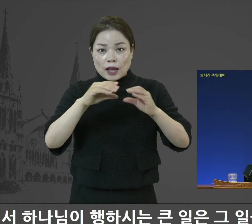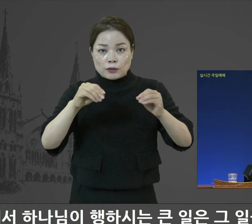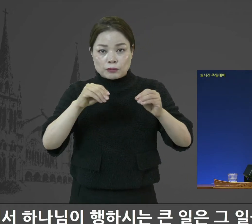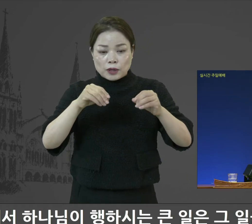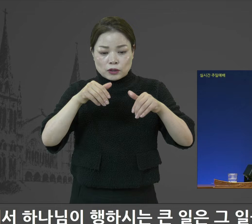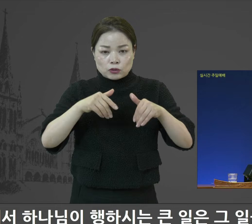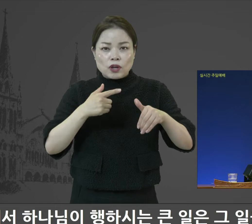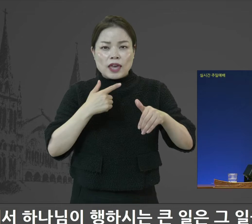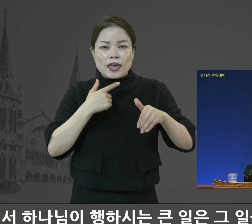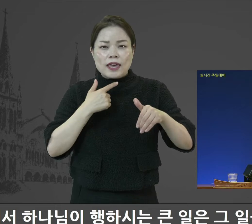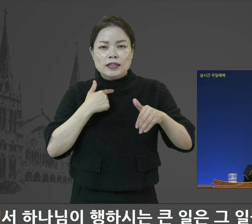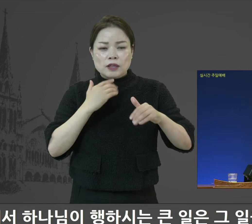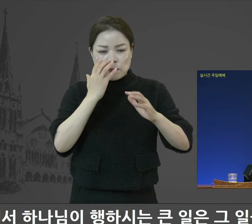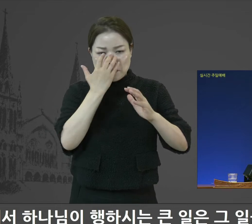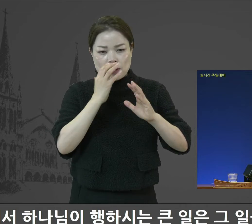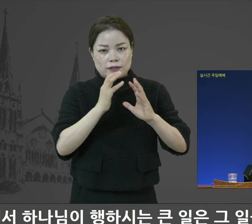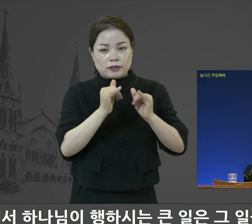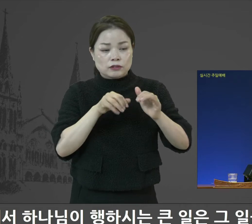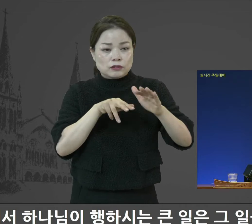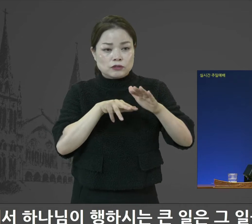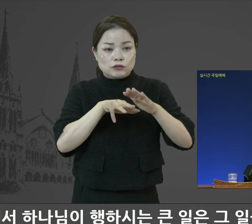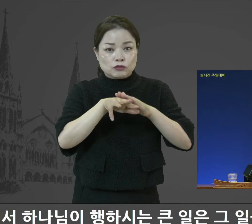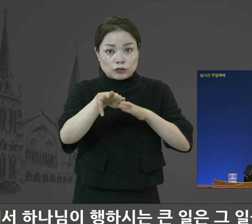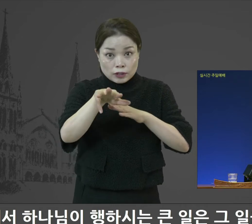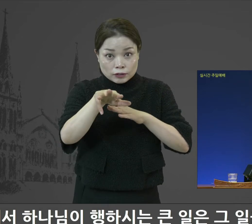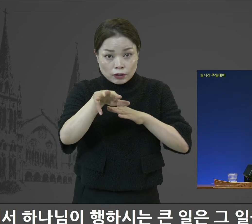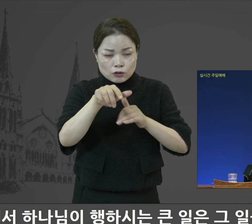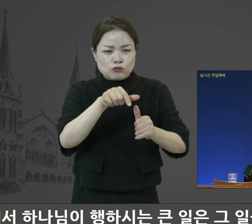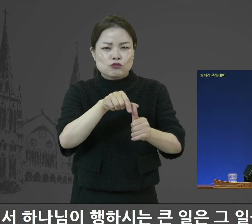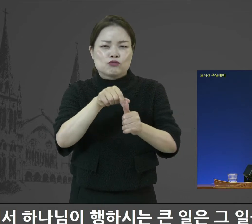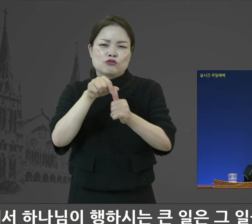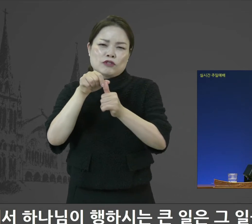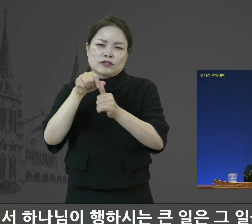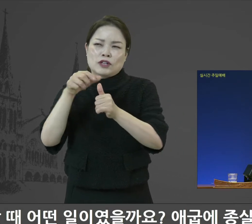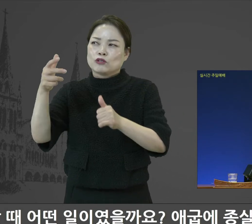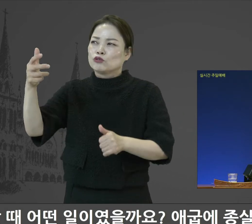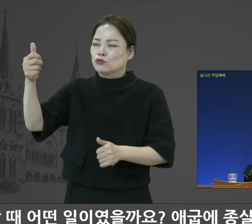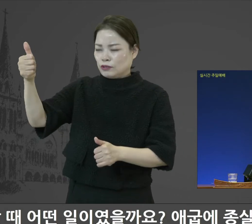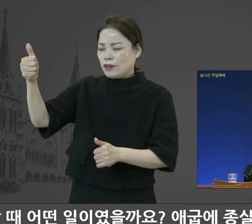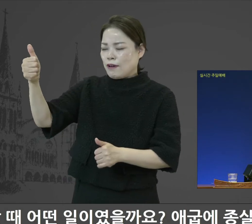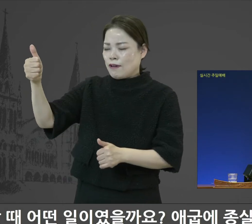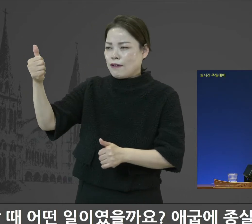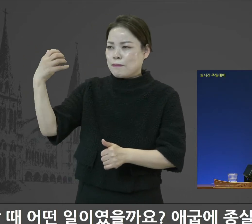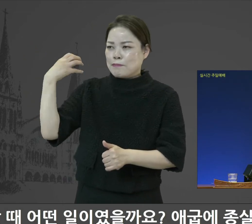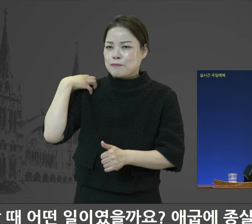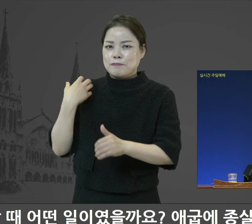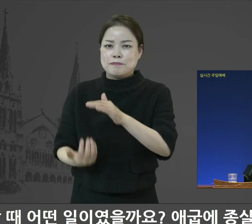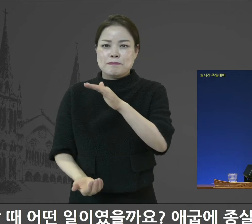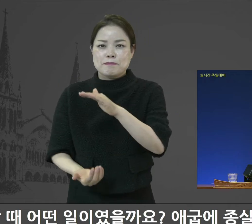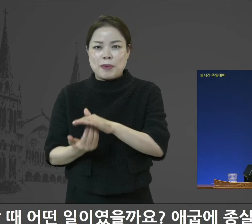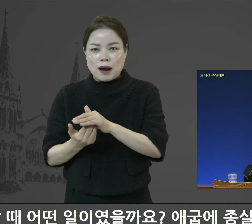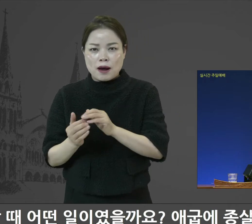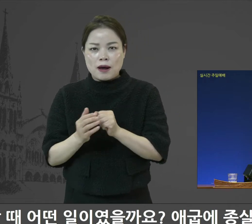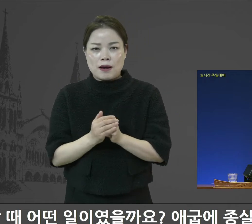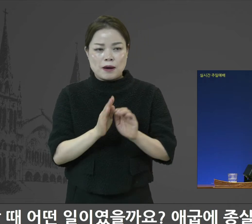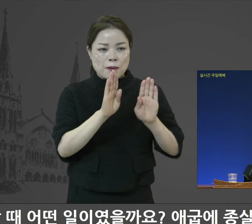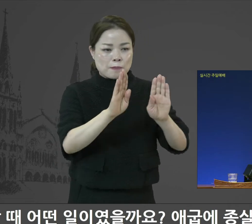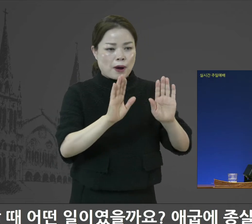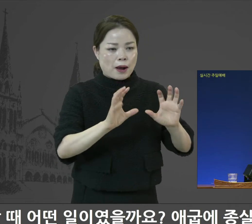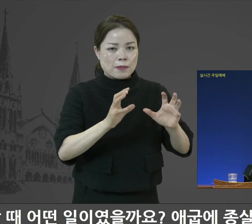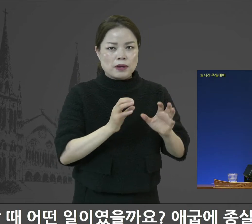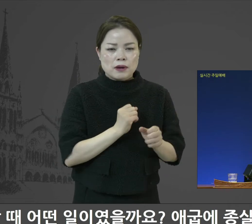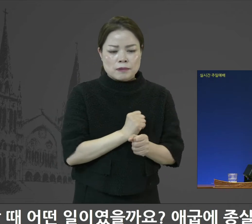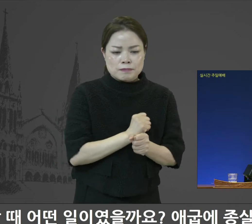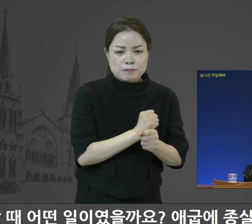하던 이스라엘 백성을 구해내셨을 때, 야, 우리 주님 큰일 하셨다. 바벨론의 포로로